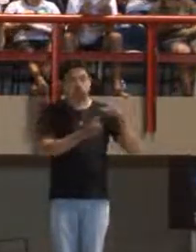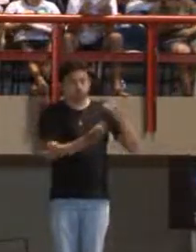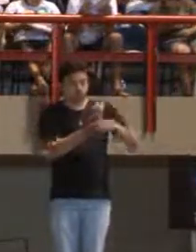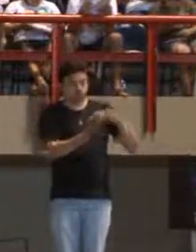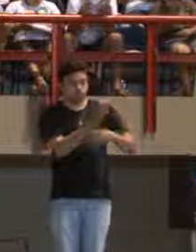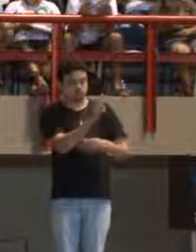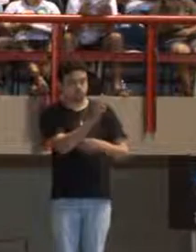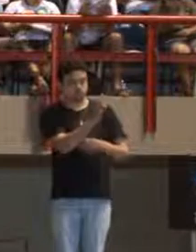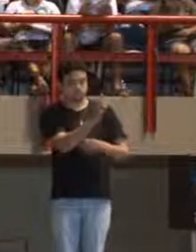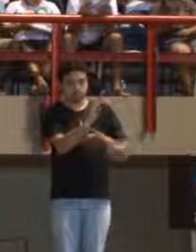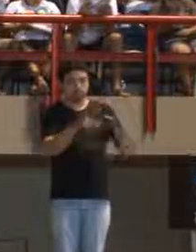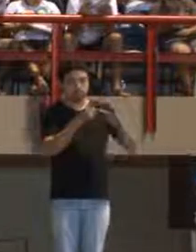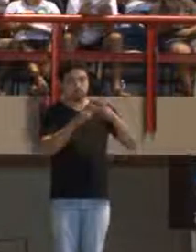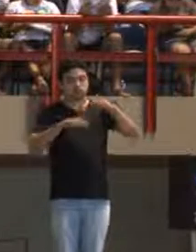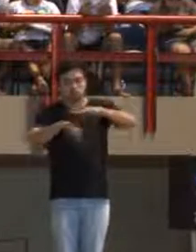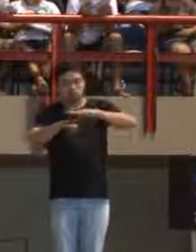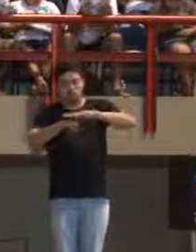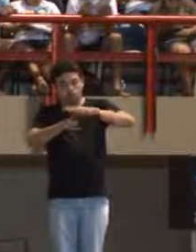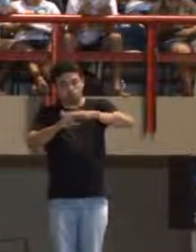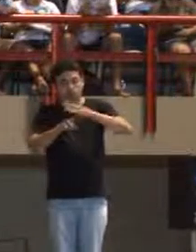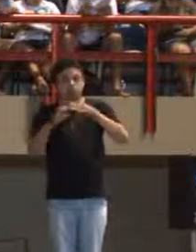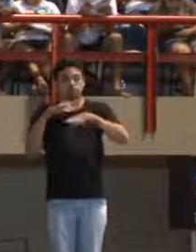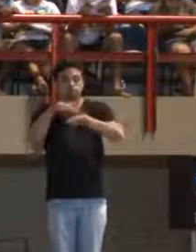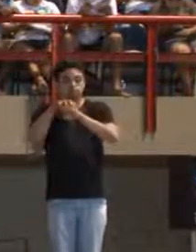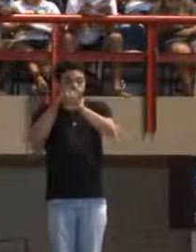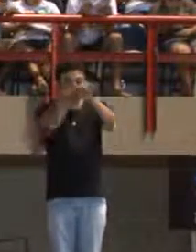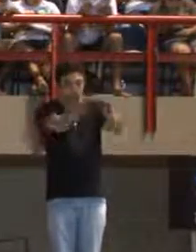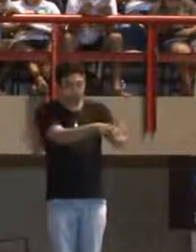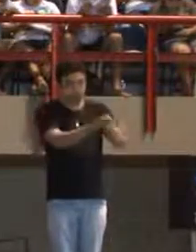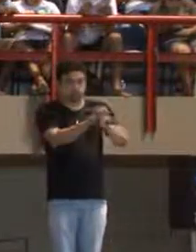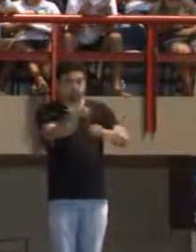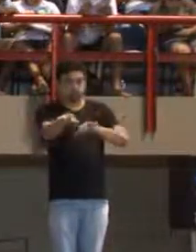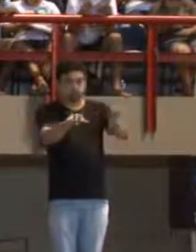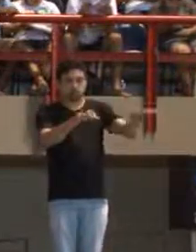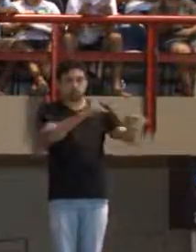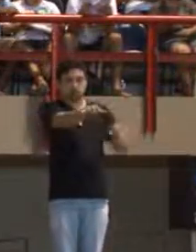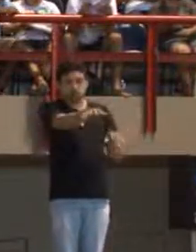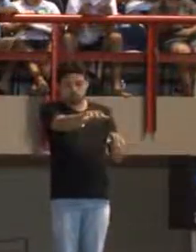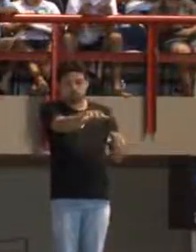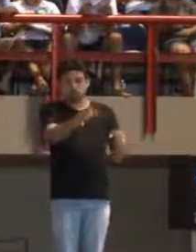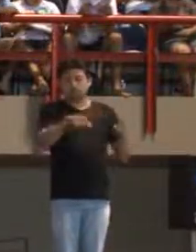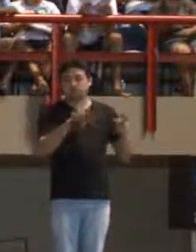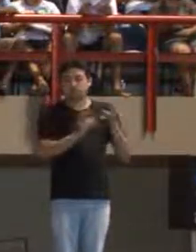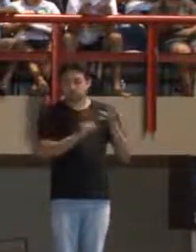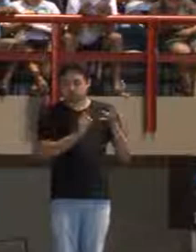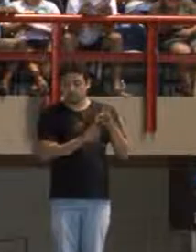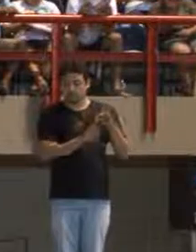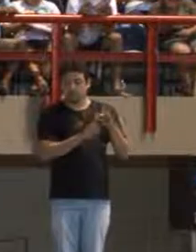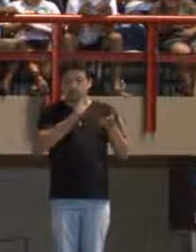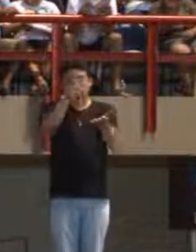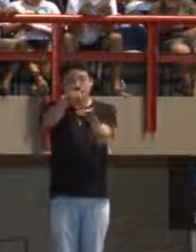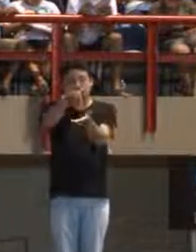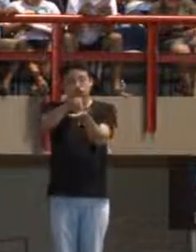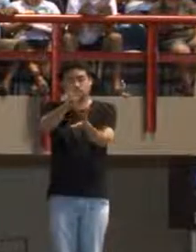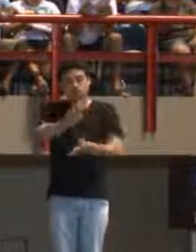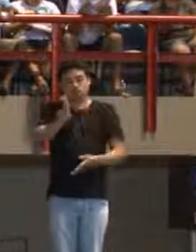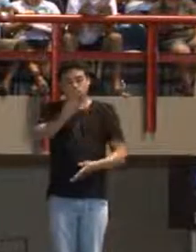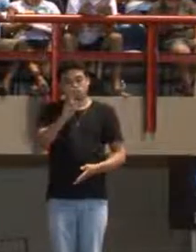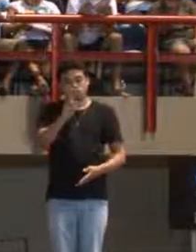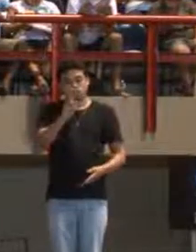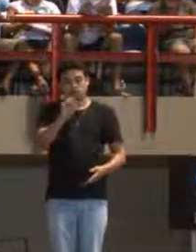hidrogênio, armazenamento, transporte e distribuição do hidrogênio e utilização final do